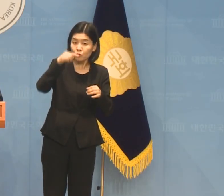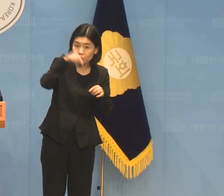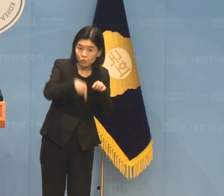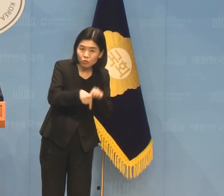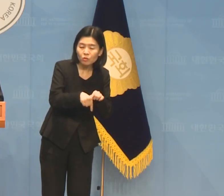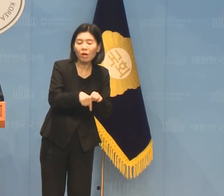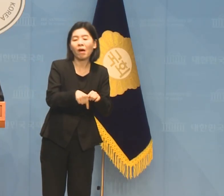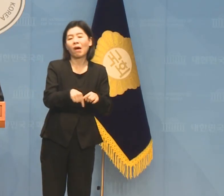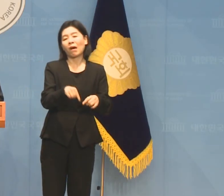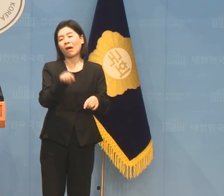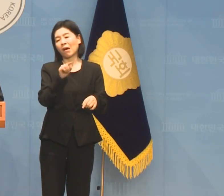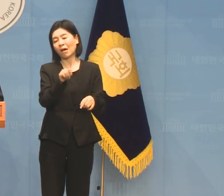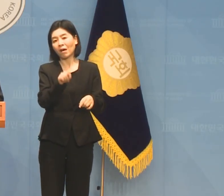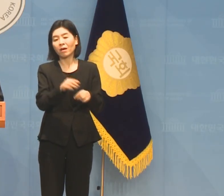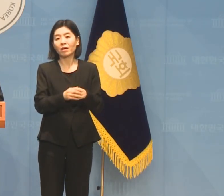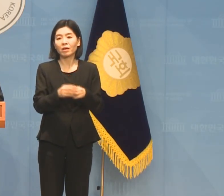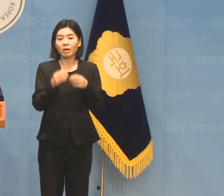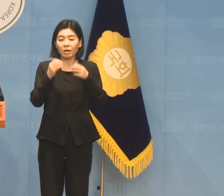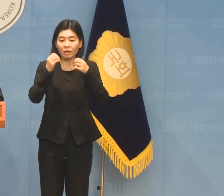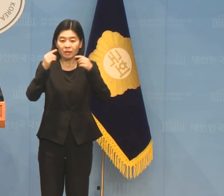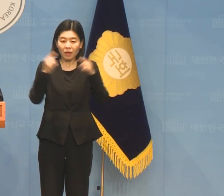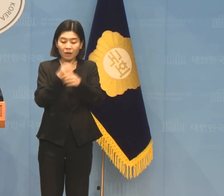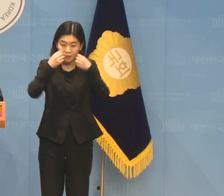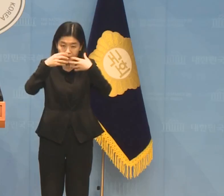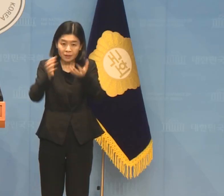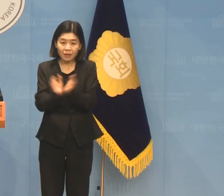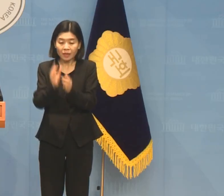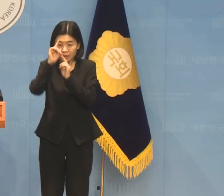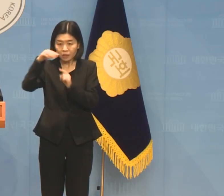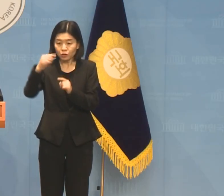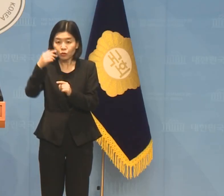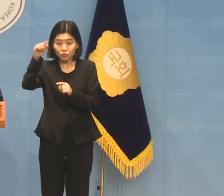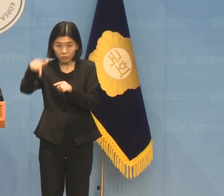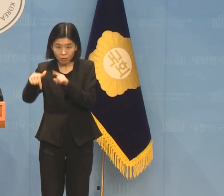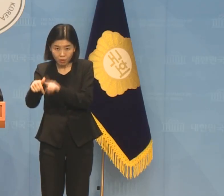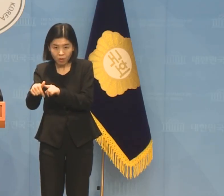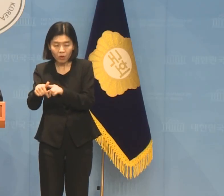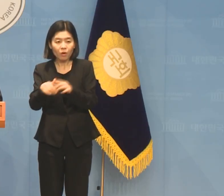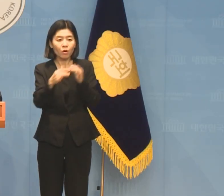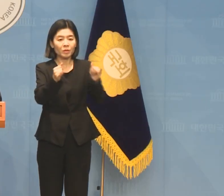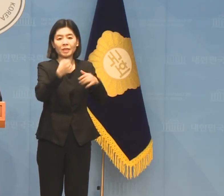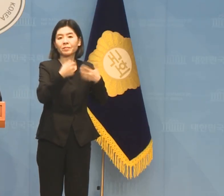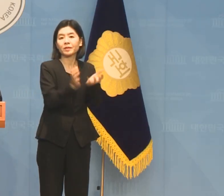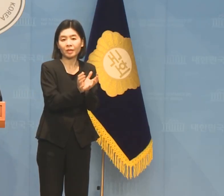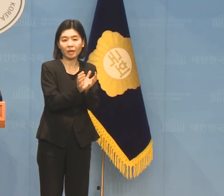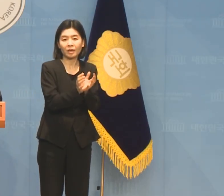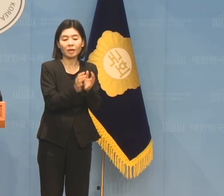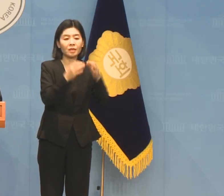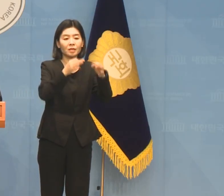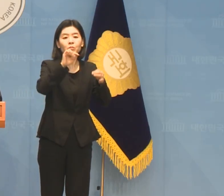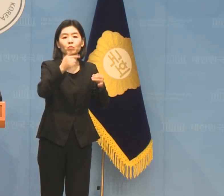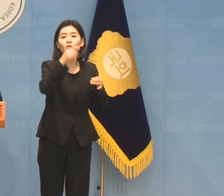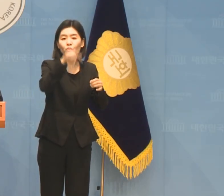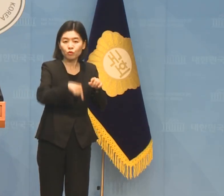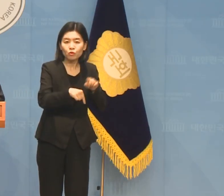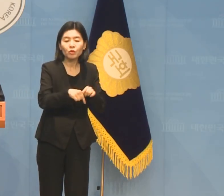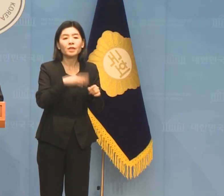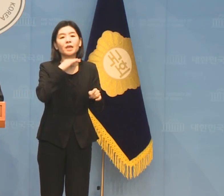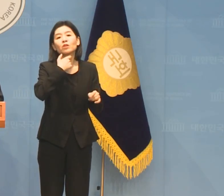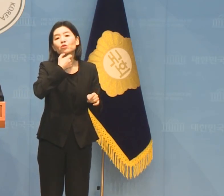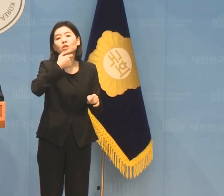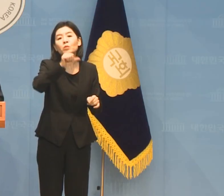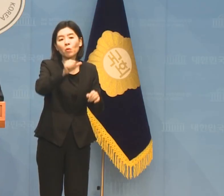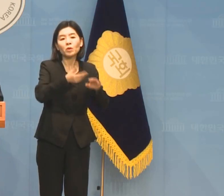꼰대답다. 개혁신당 이준석 후보가 국민의힘 김문수 후보의 65세 이상 무상버스 공약을 비판하자